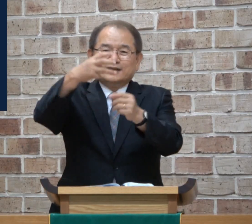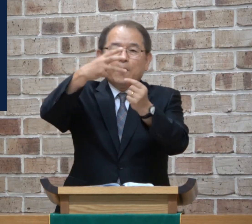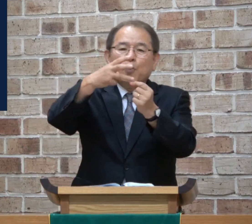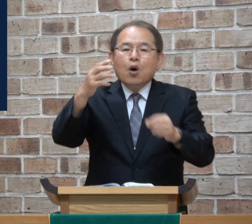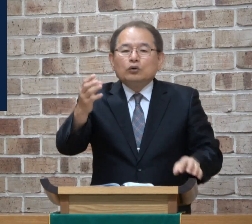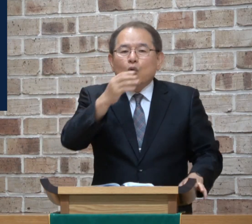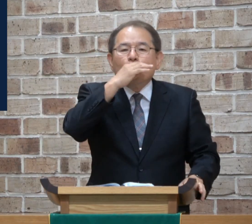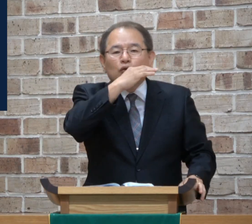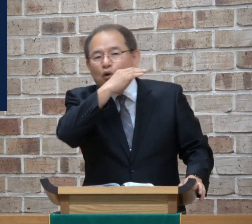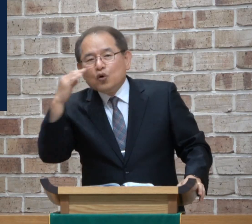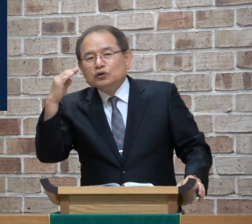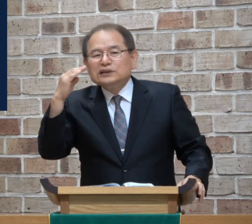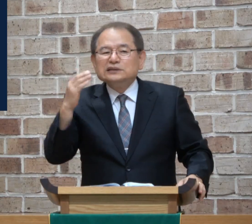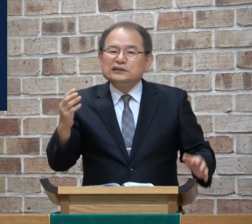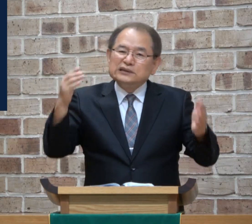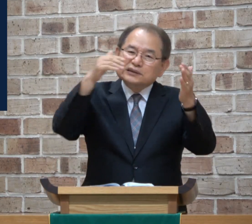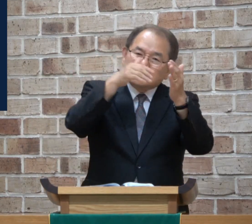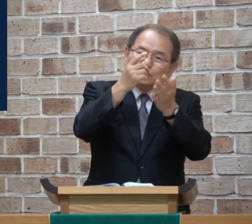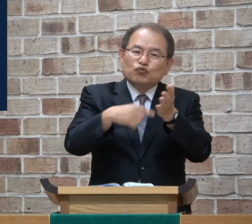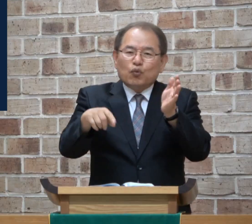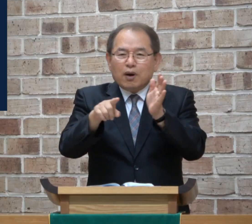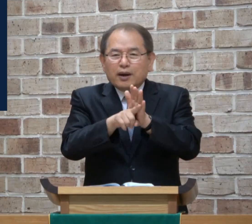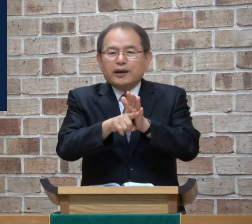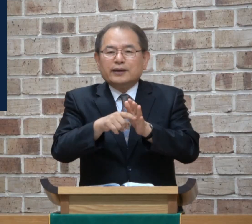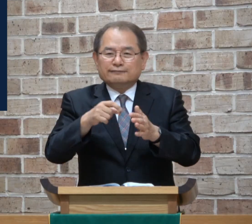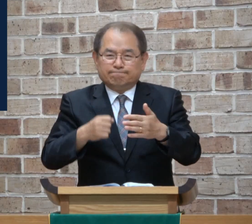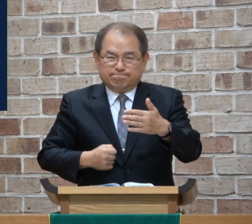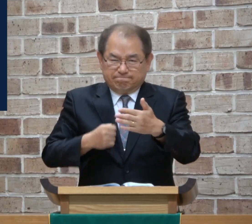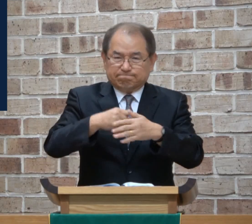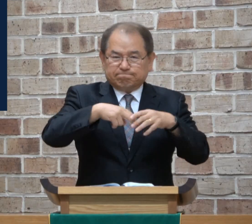세 번째, 경건에 이르기 위한 결단입니다.